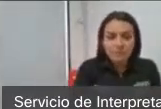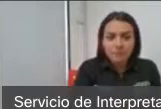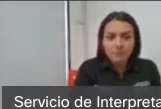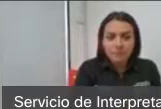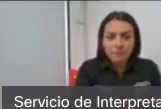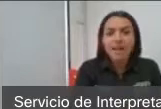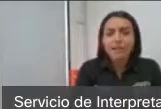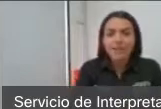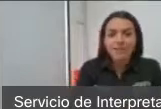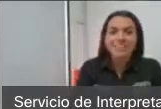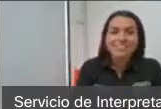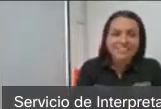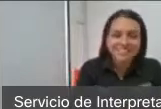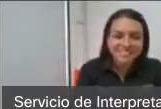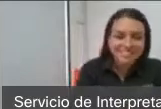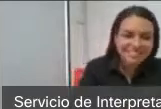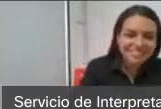apagado. Ah, ok.